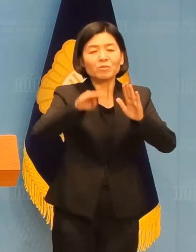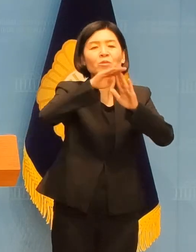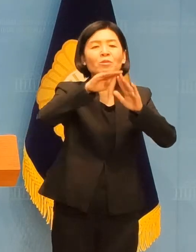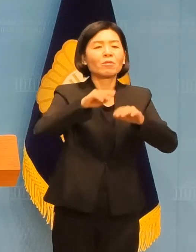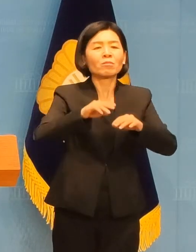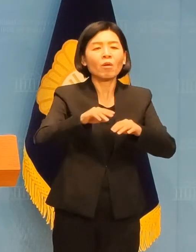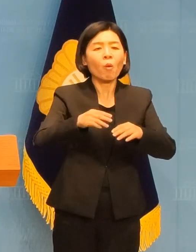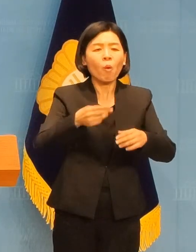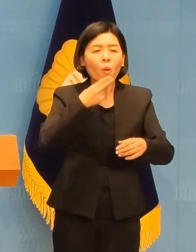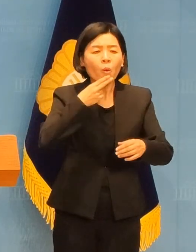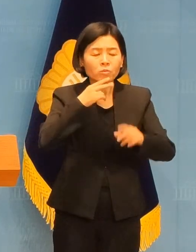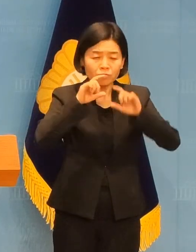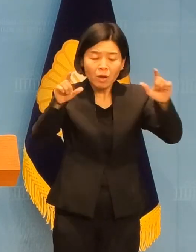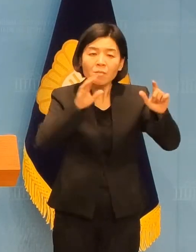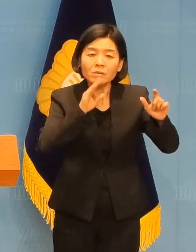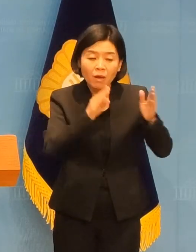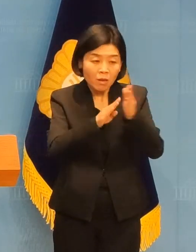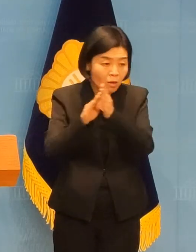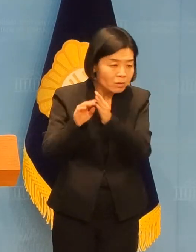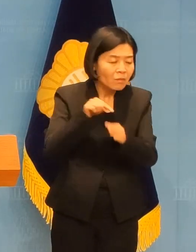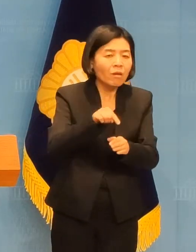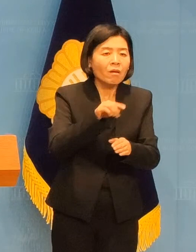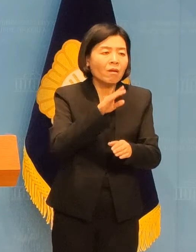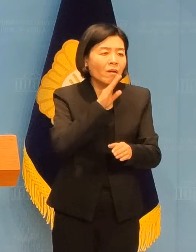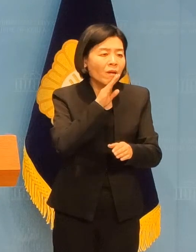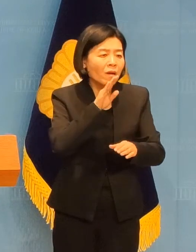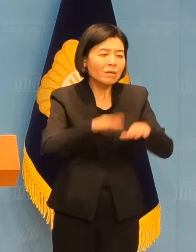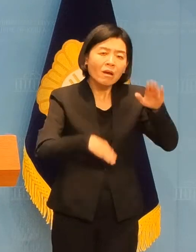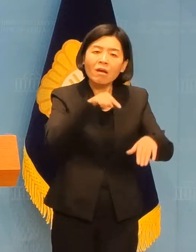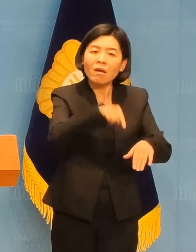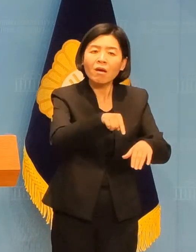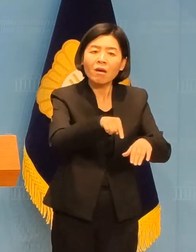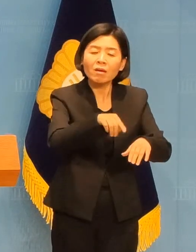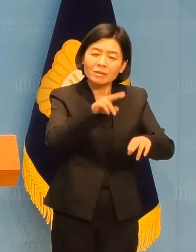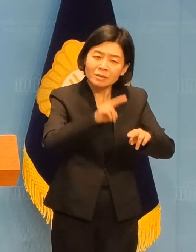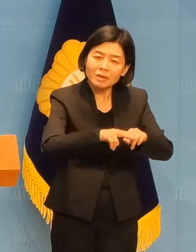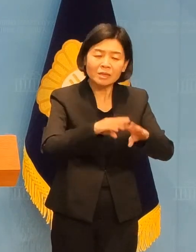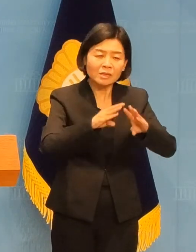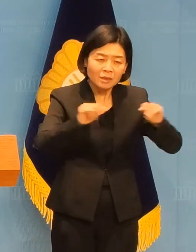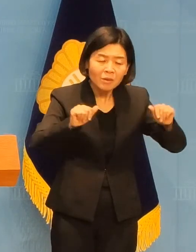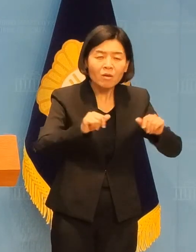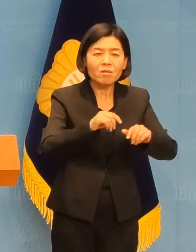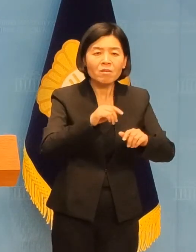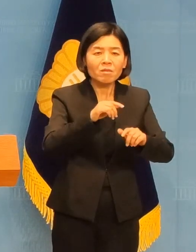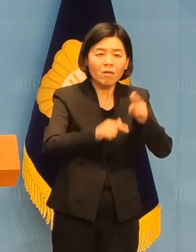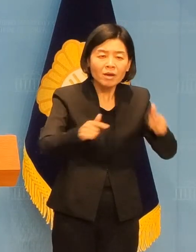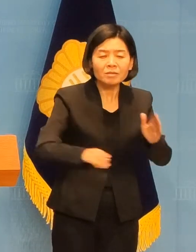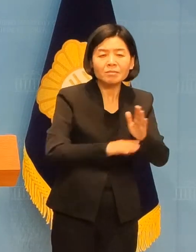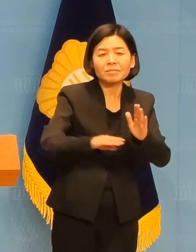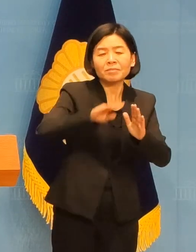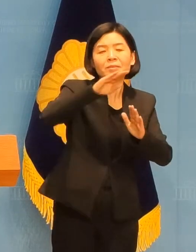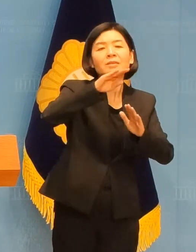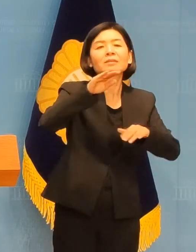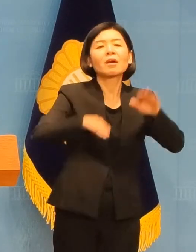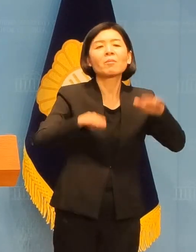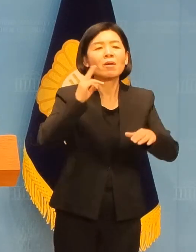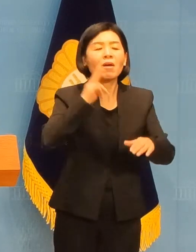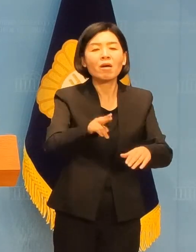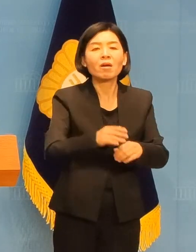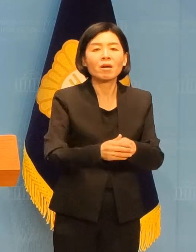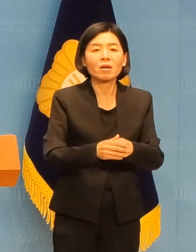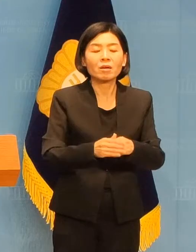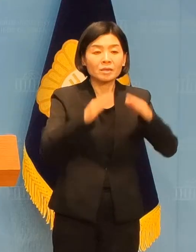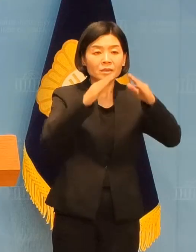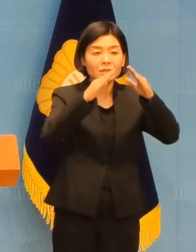정반대입니다. 공공연한 신분과 계급에서 비롯된 노골적인 차별이 횡행하고 있습니다. 오죽하면 부동산